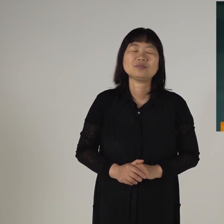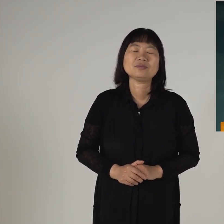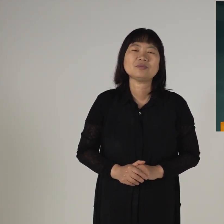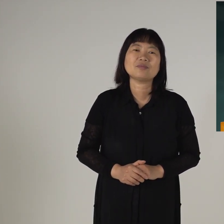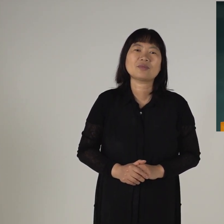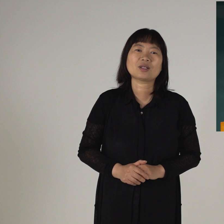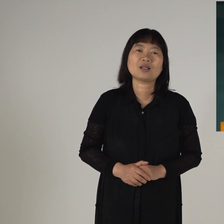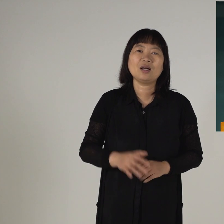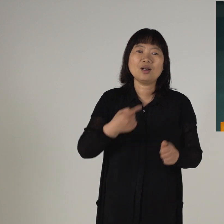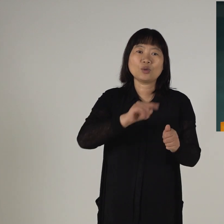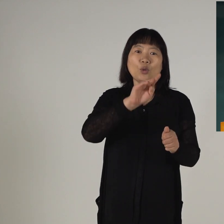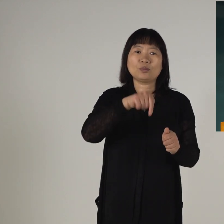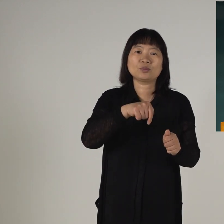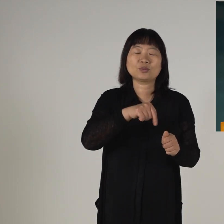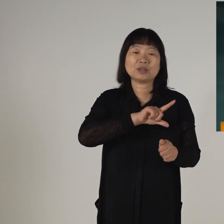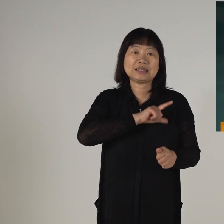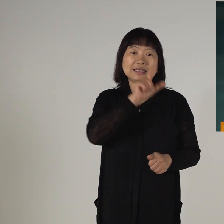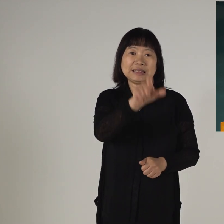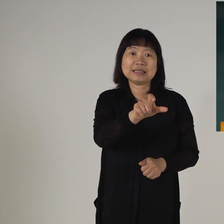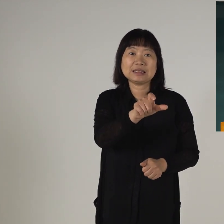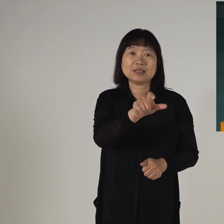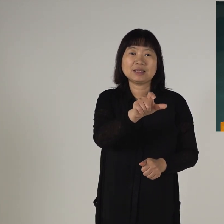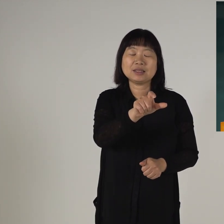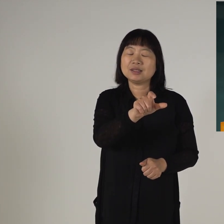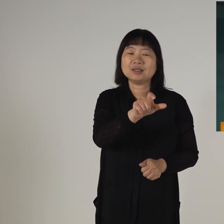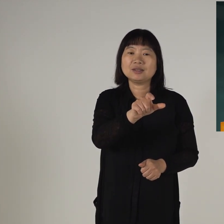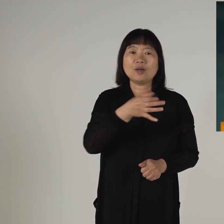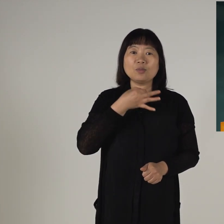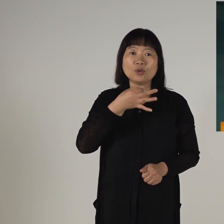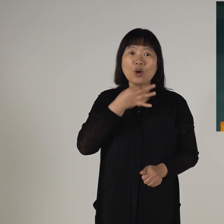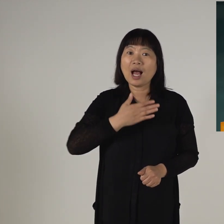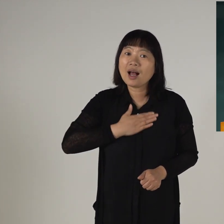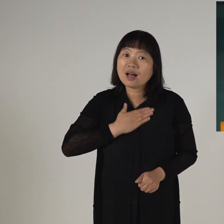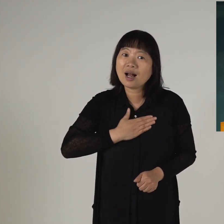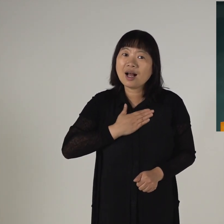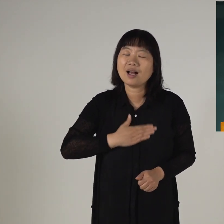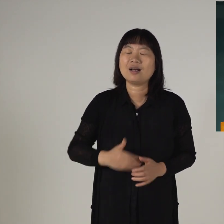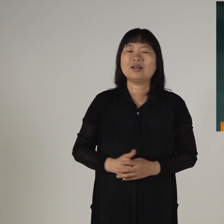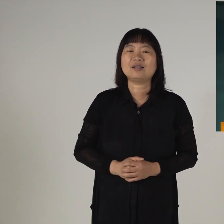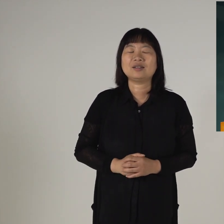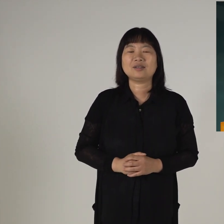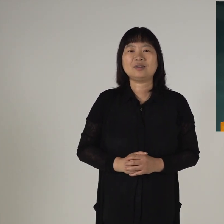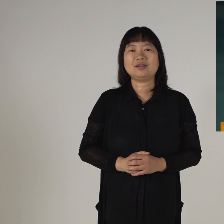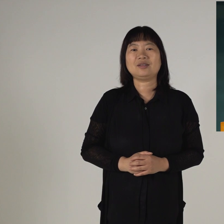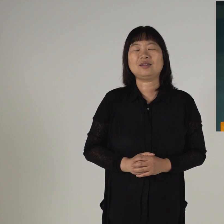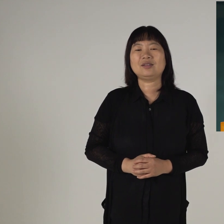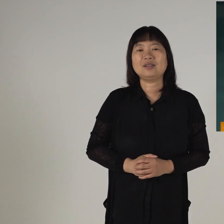문교부, 교육부라는 명칭이 어떻게 불리워졌었는지 여러분 아십니까?